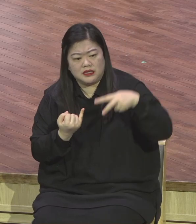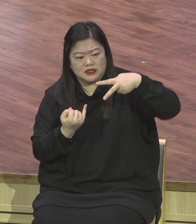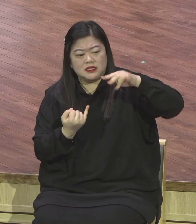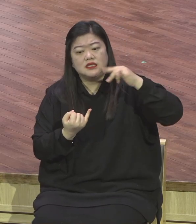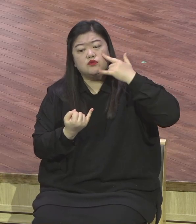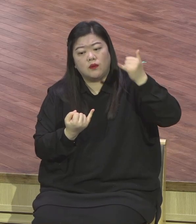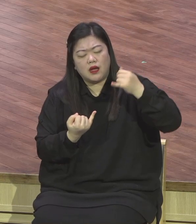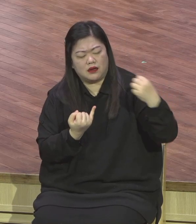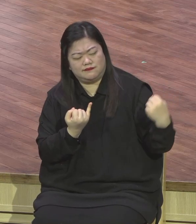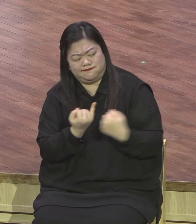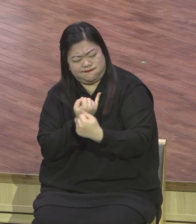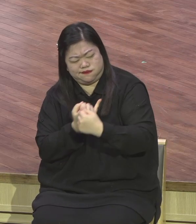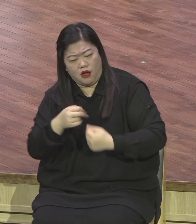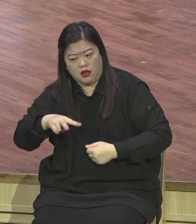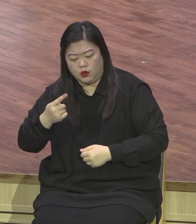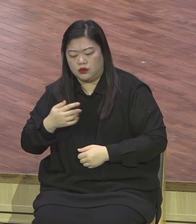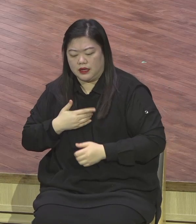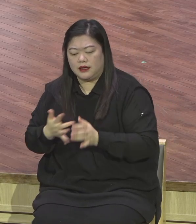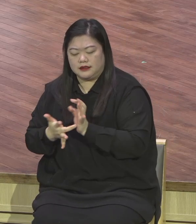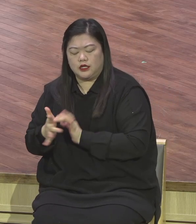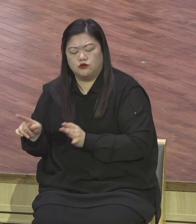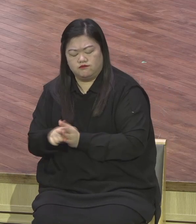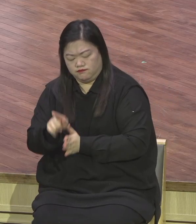받아들인 거. 왜? 영적 싸움이다.